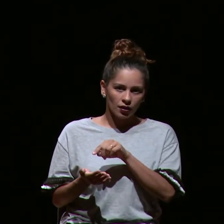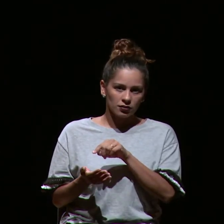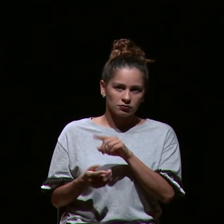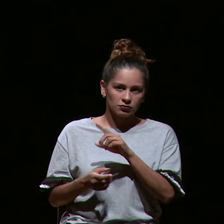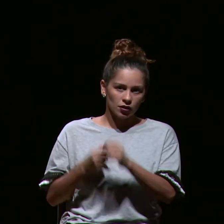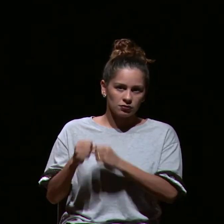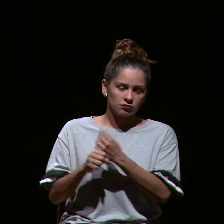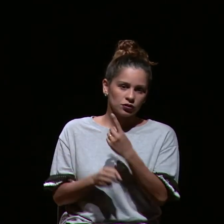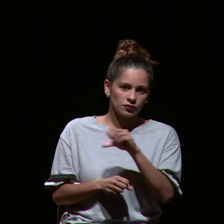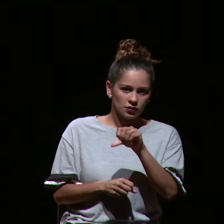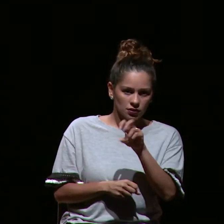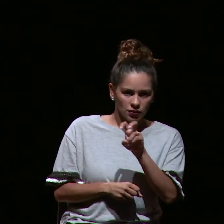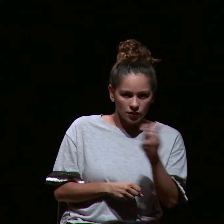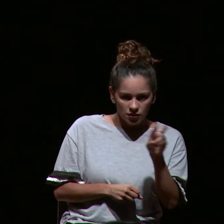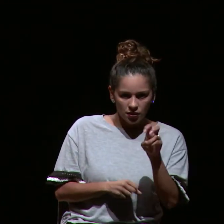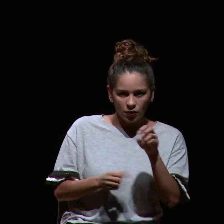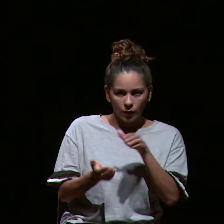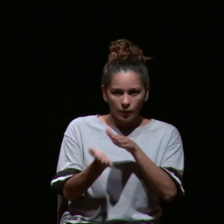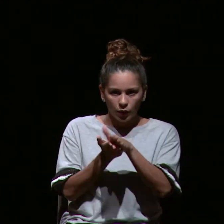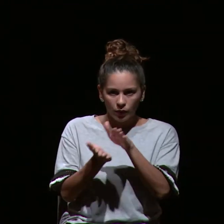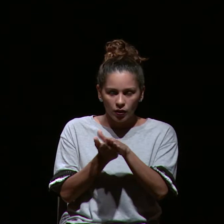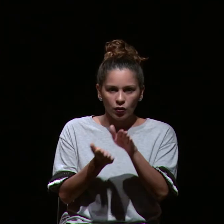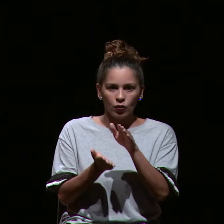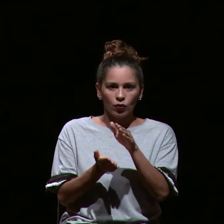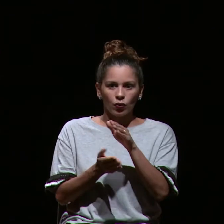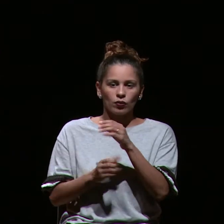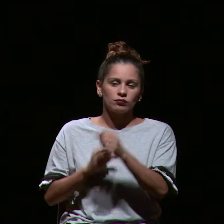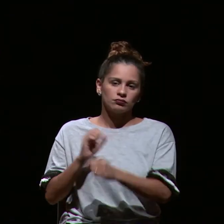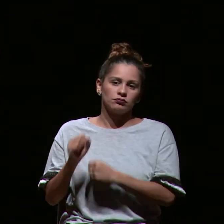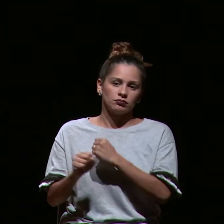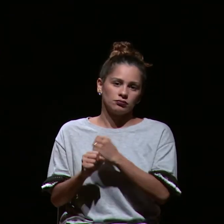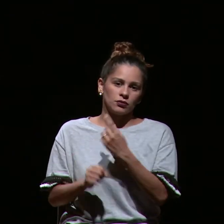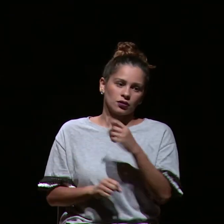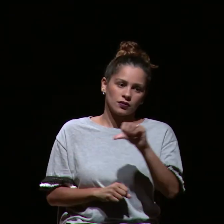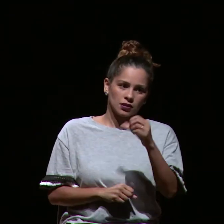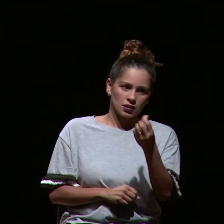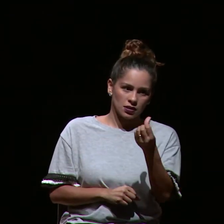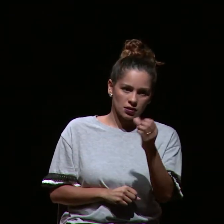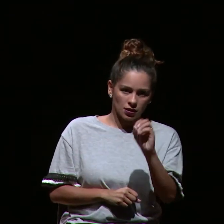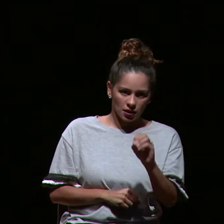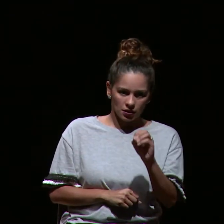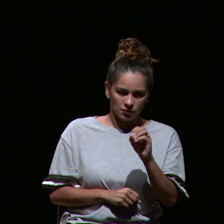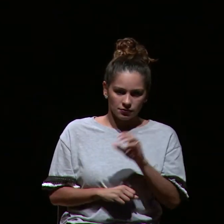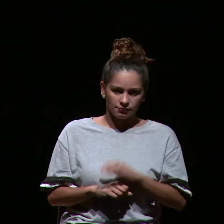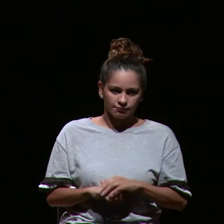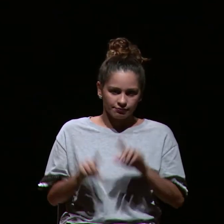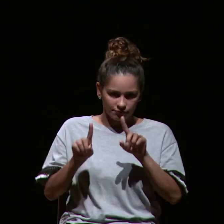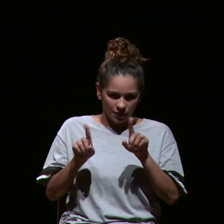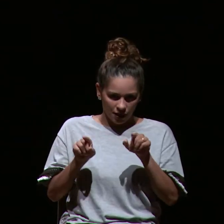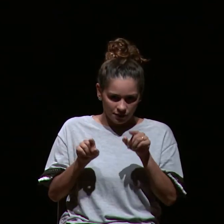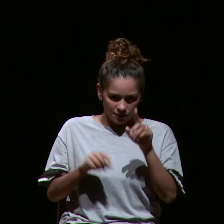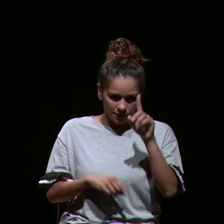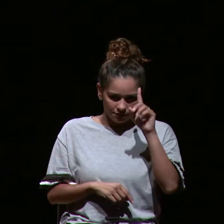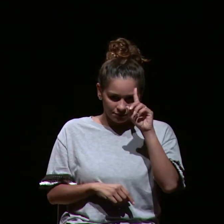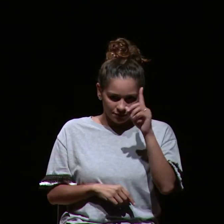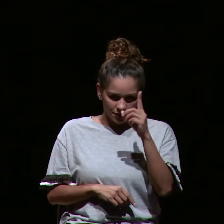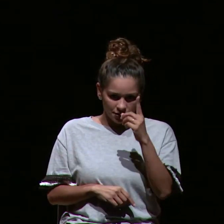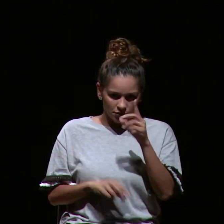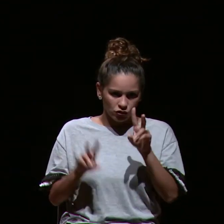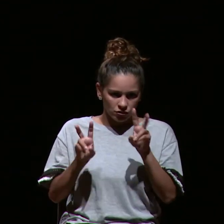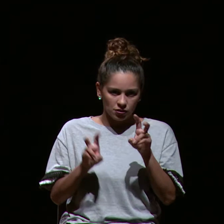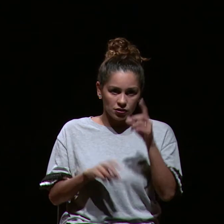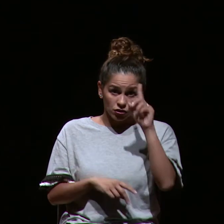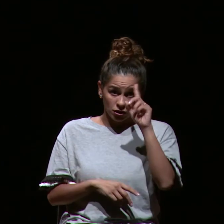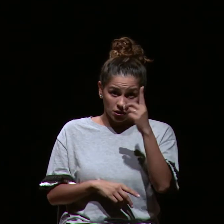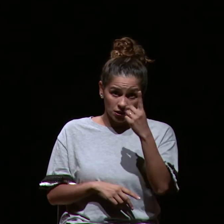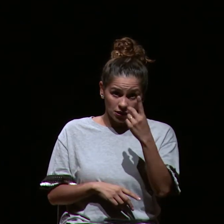vez no início da década de 60. Entre aspas, 13 de maio. Hoje amanheceu chovendo. É dia simpático para